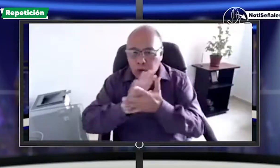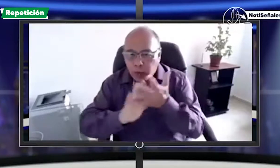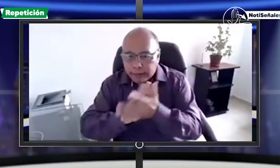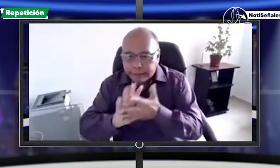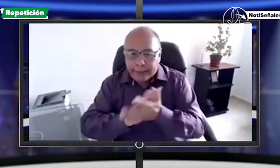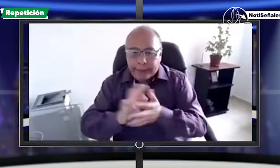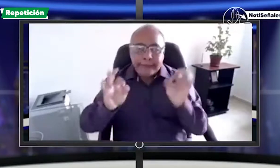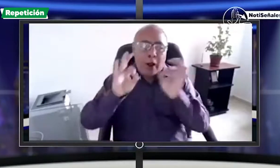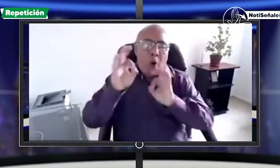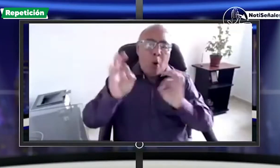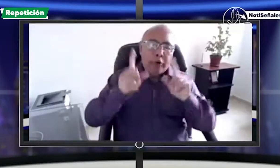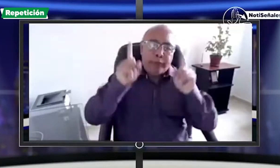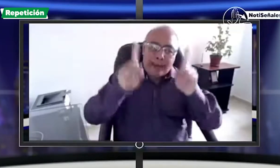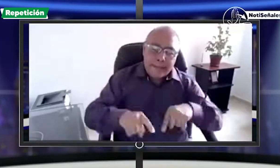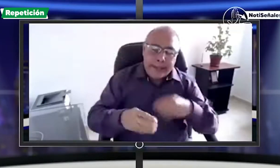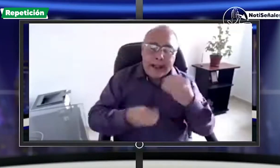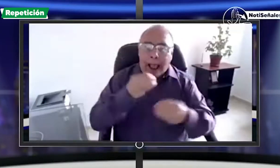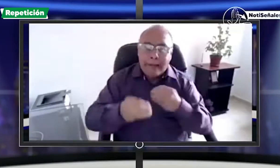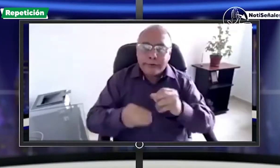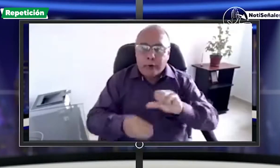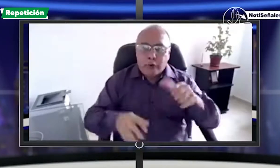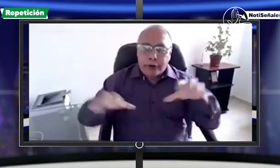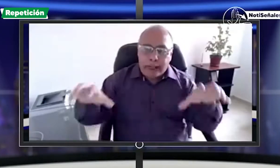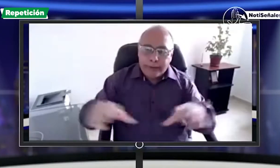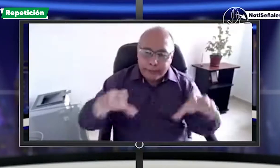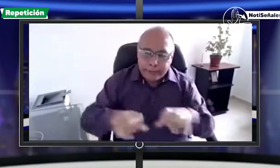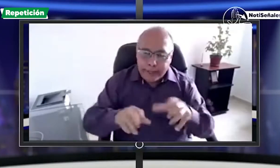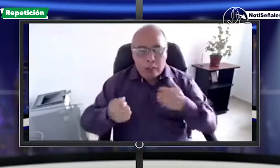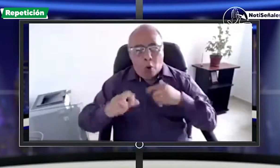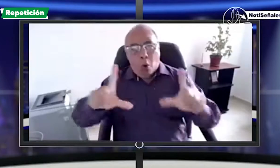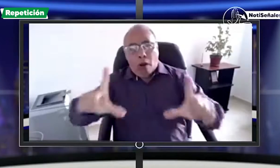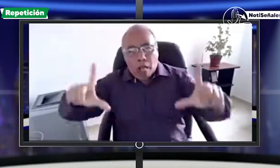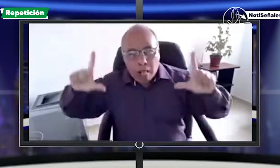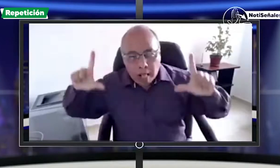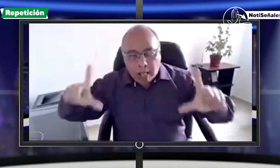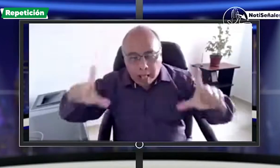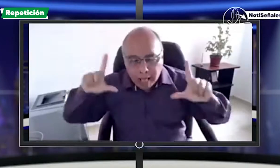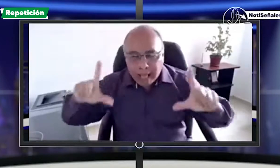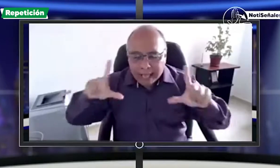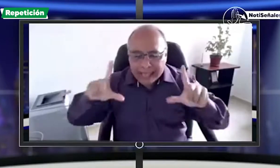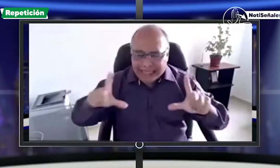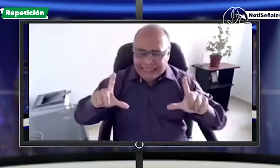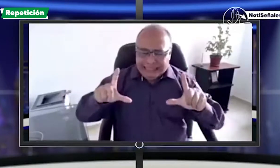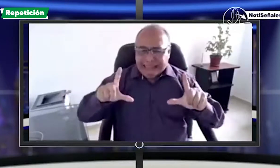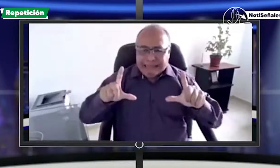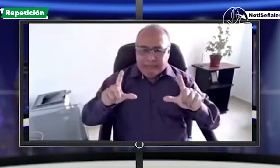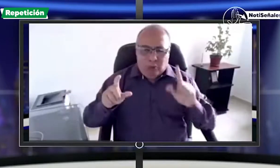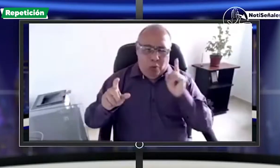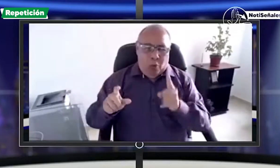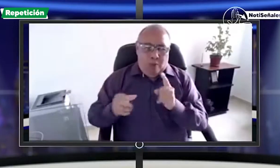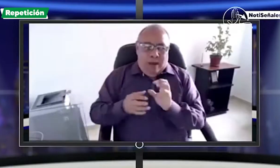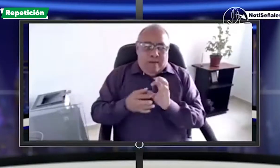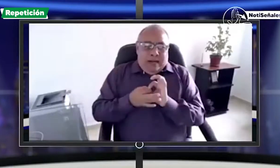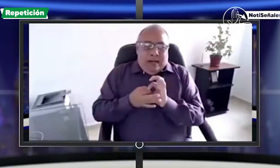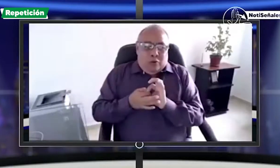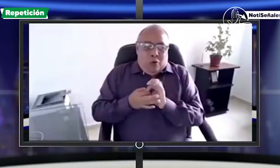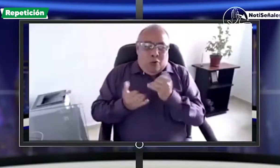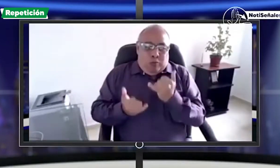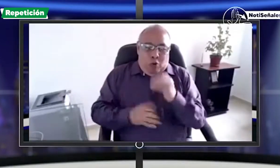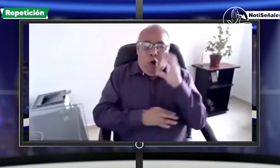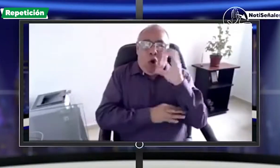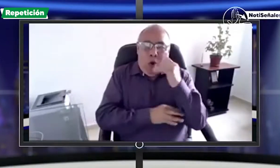vigilancia al rol del intérprete de lengua de señas, a ver si tiene que ver por ejemplo con la enseñanza de la lengua de